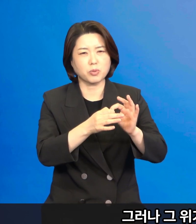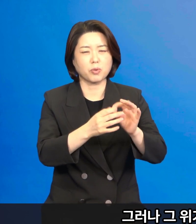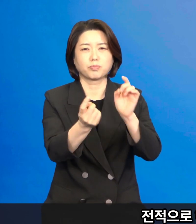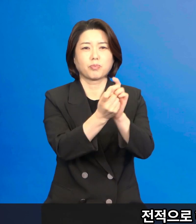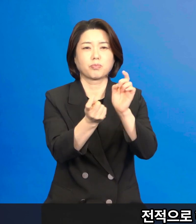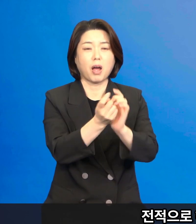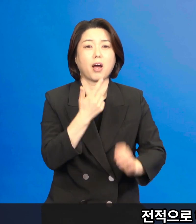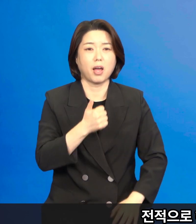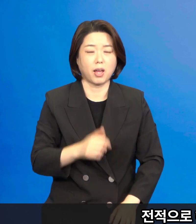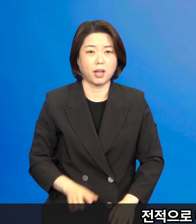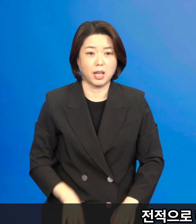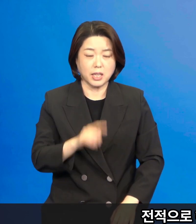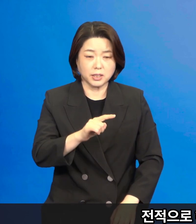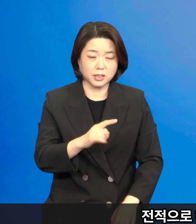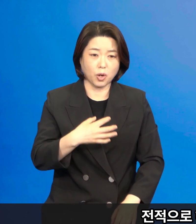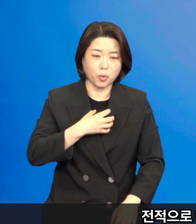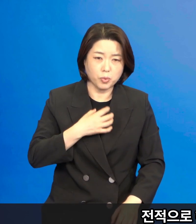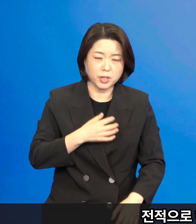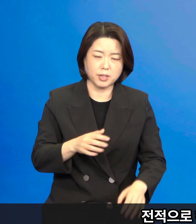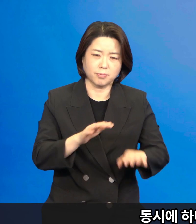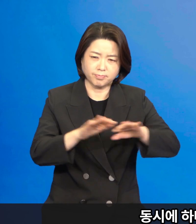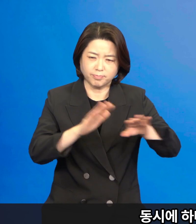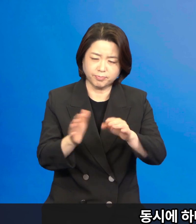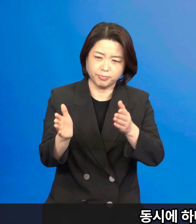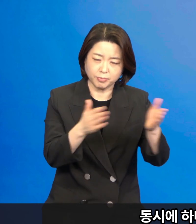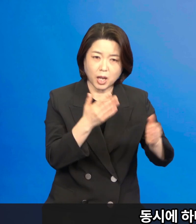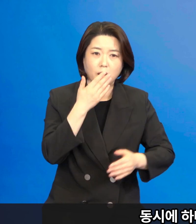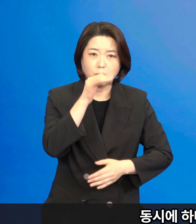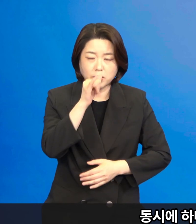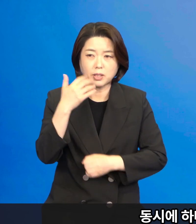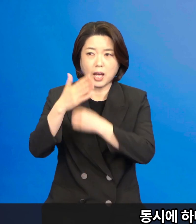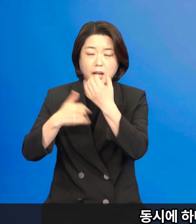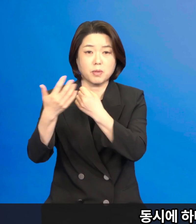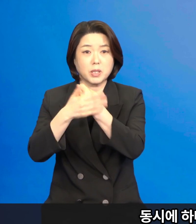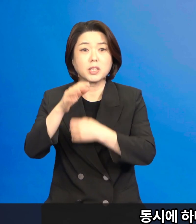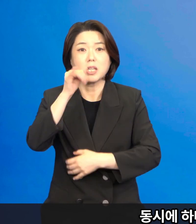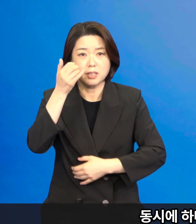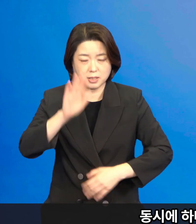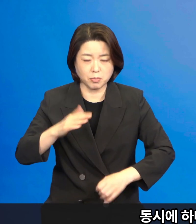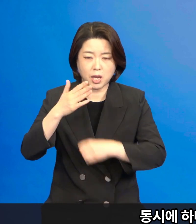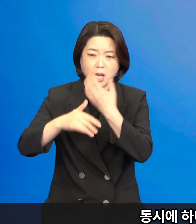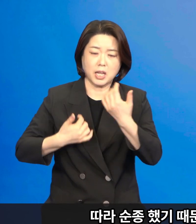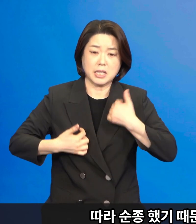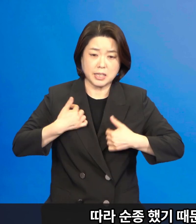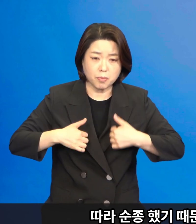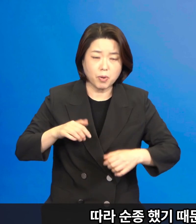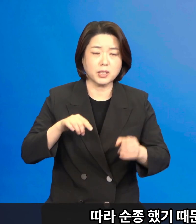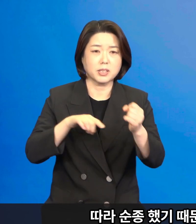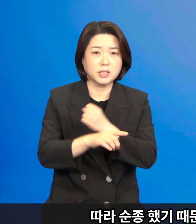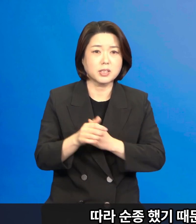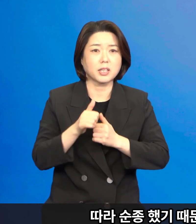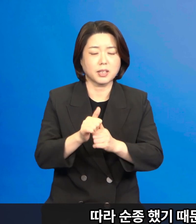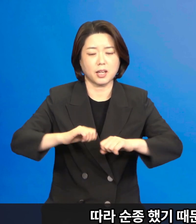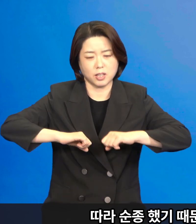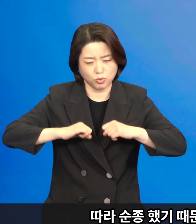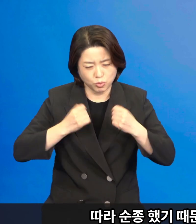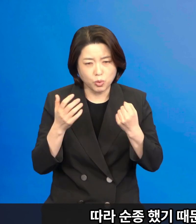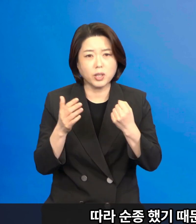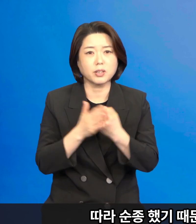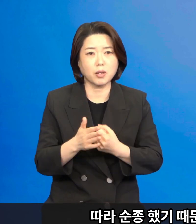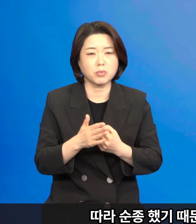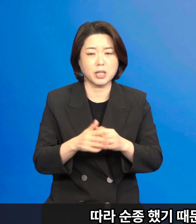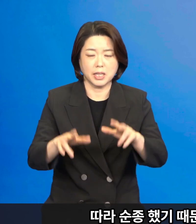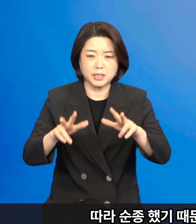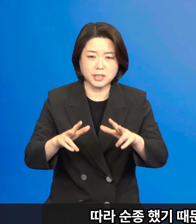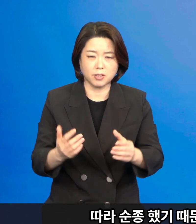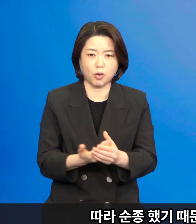수 있었던 전적으로 하나님의 은혜이지만 동시에 하나님이 기뻐하신 뜻에 따라 순종했기 때문이라고